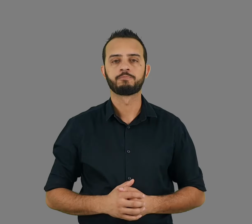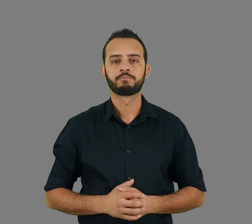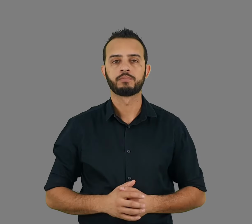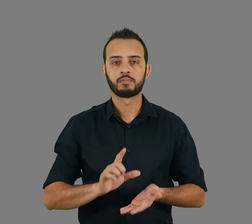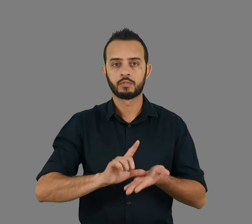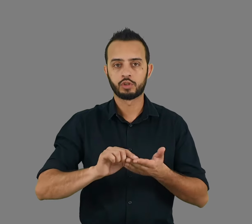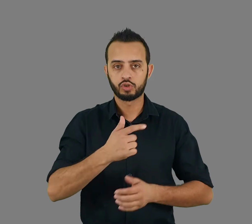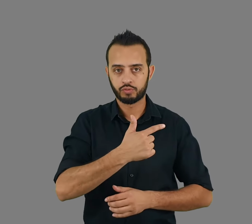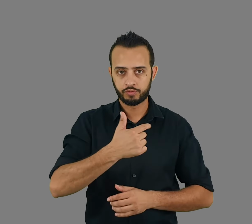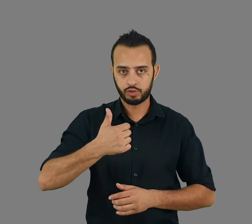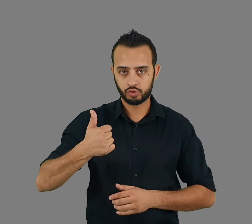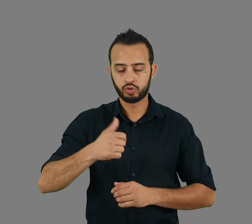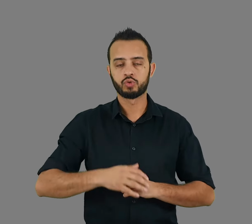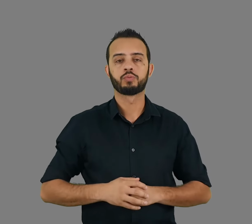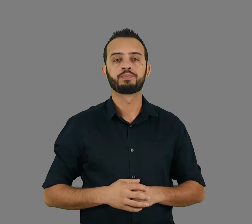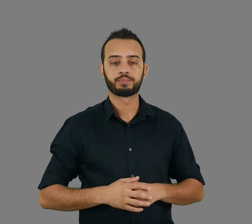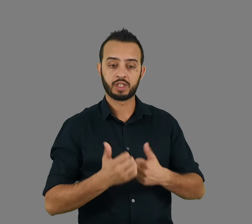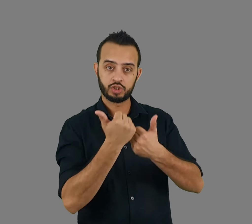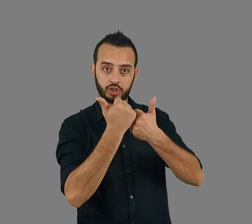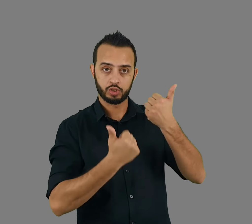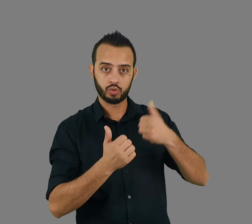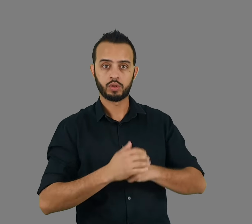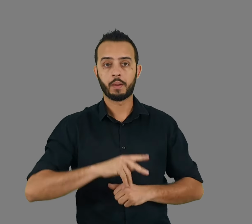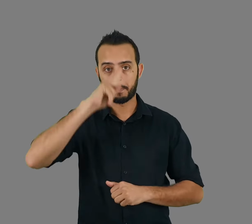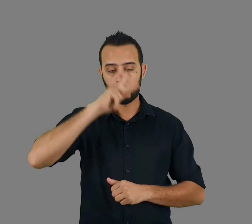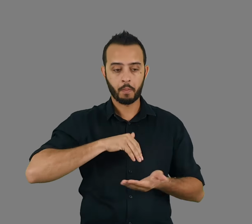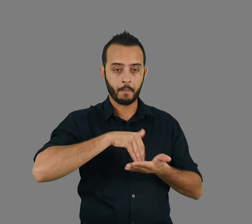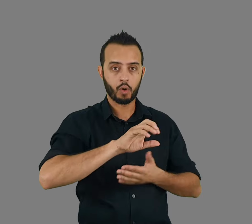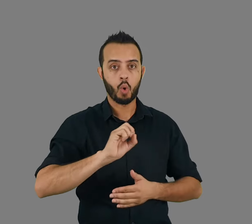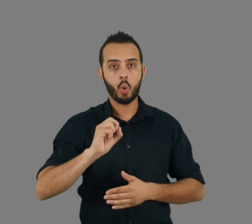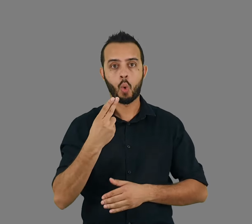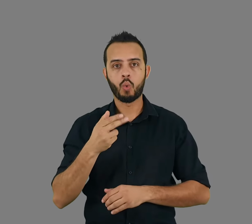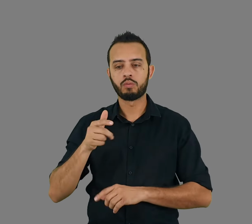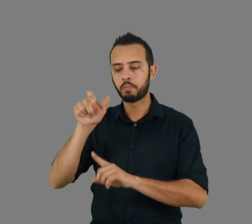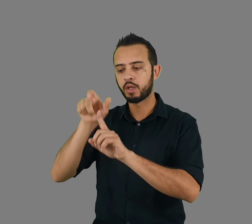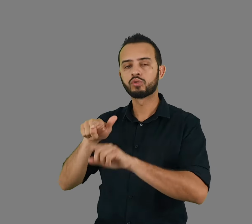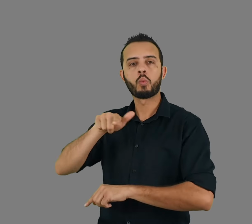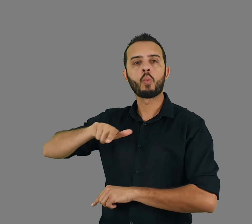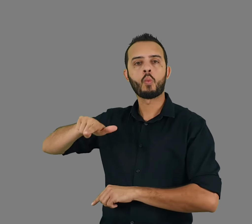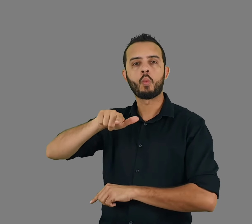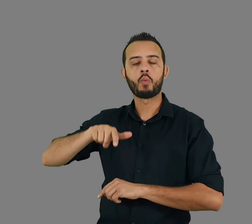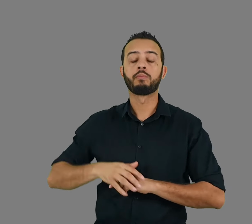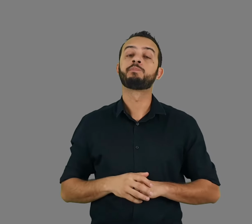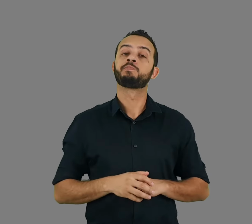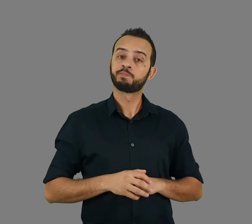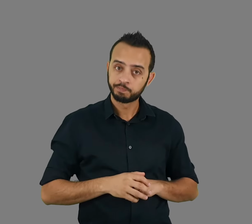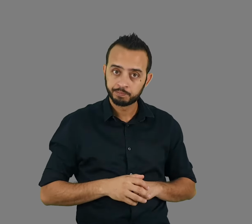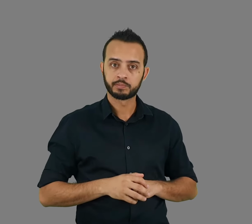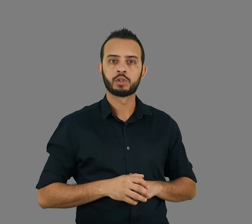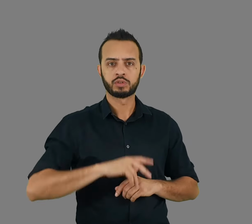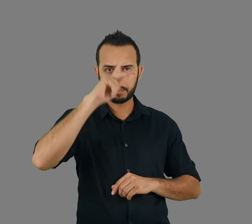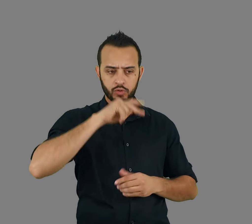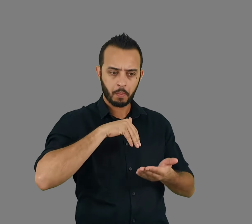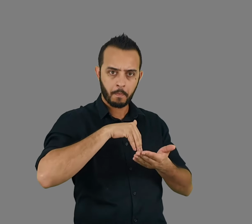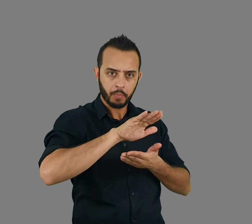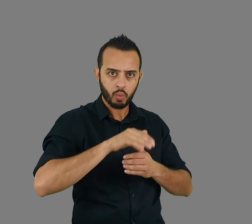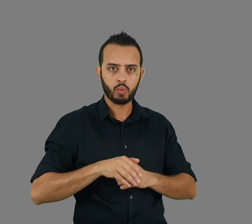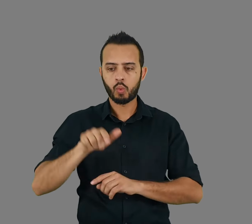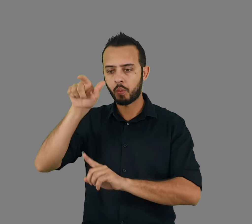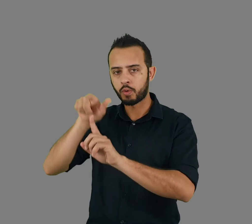Artigo 21. Da renúncia ou vacância. Em caso de renúncia ou vacância de qualquer membro da diretoria executiva ou